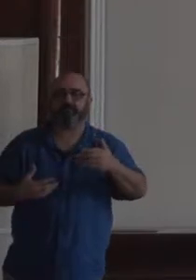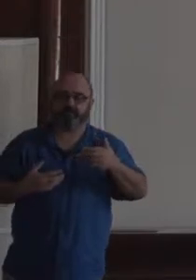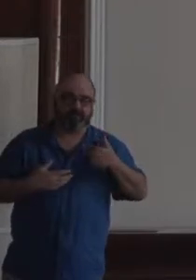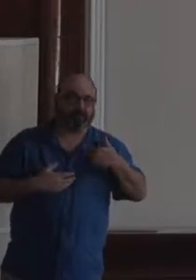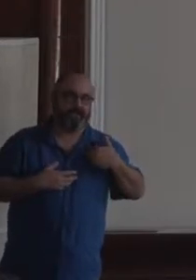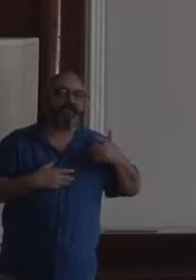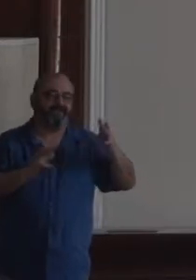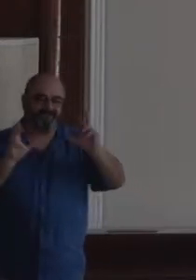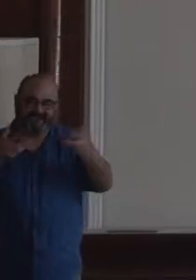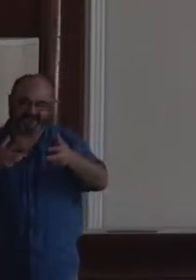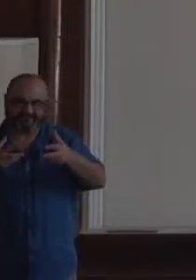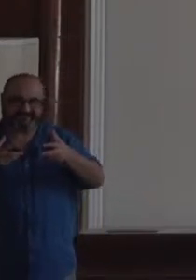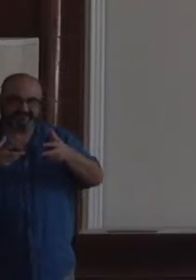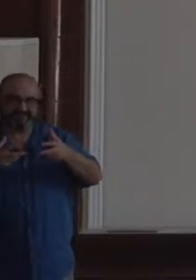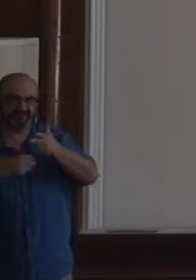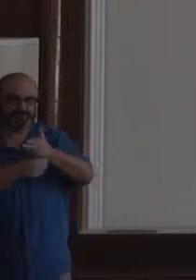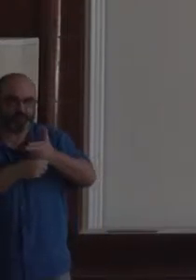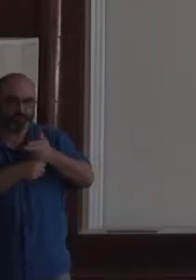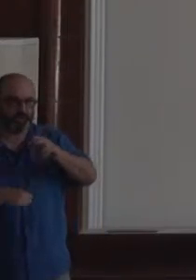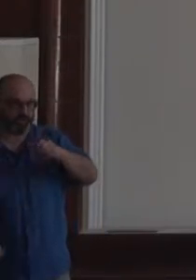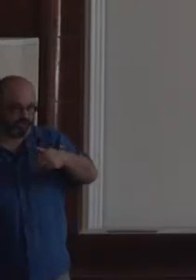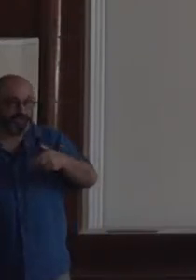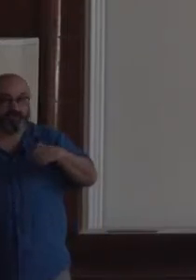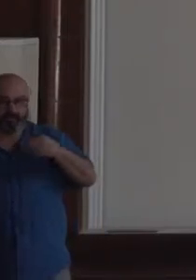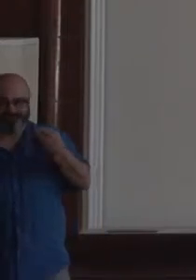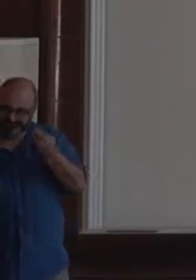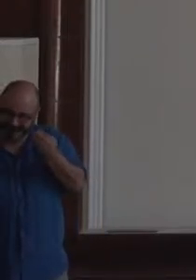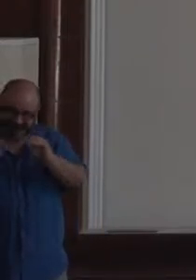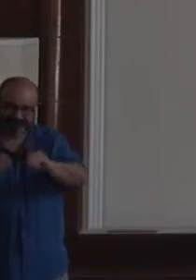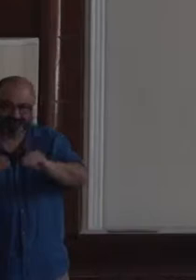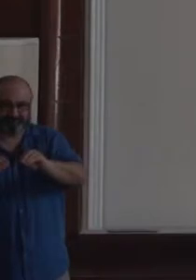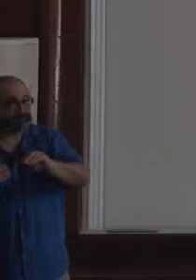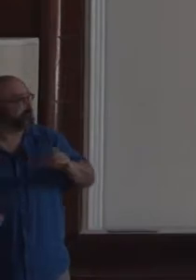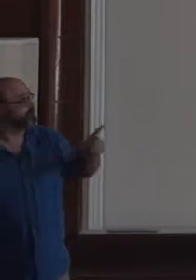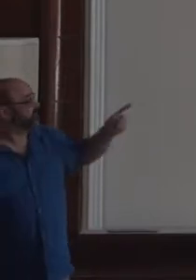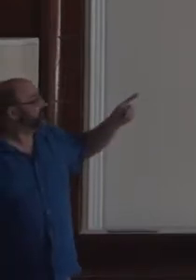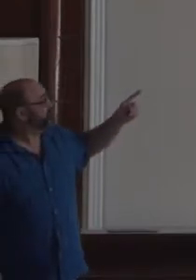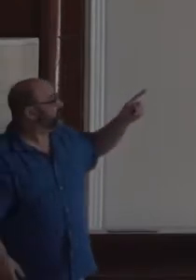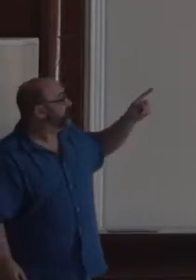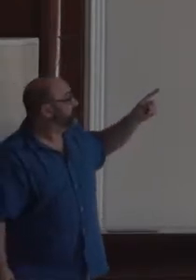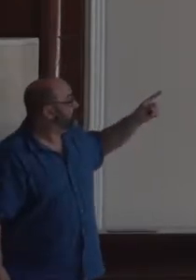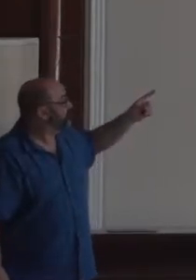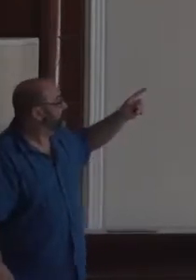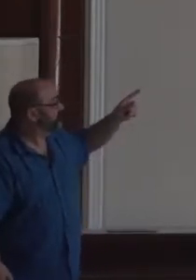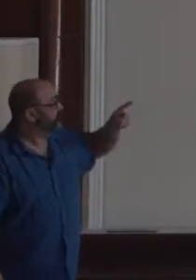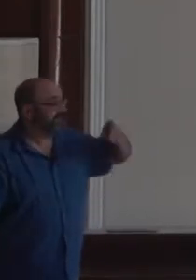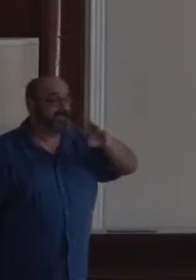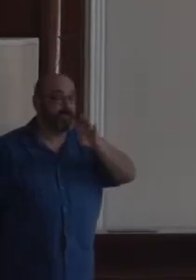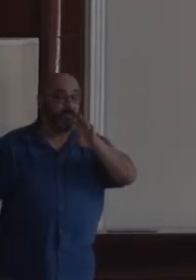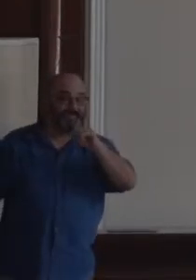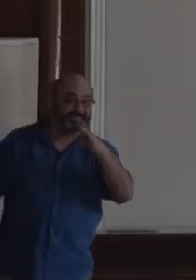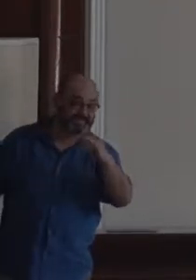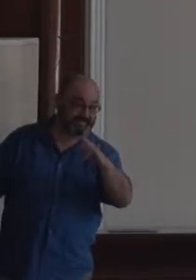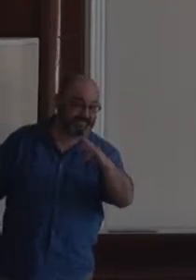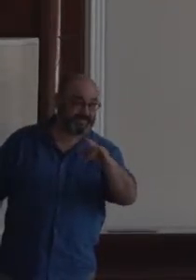Et avec FreezeGun, je peux, là aussi avec le mot-clé with, lui dire bah, faisons semblant que